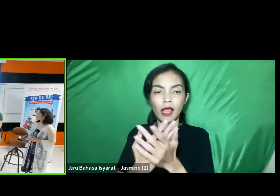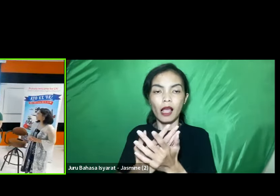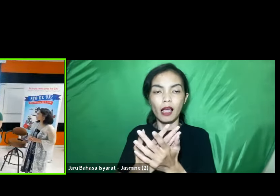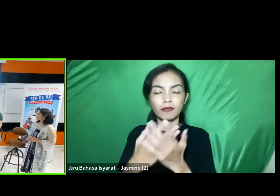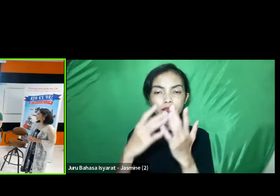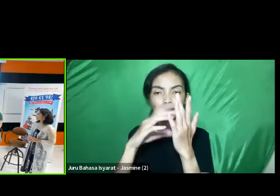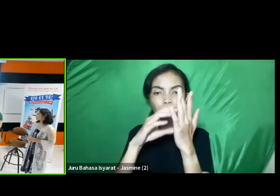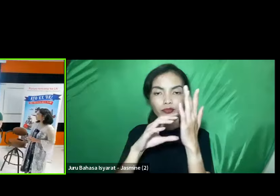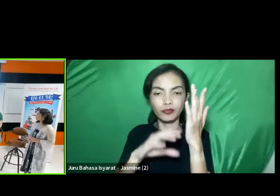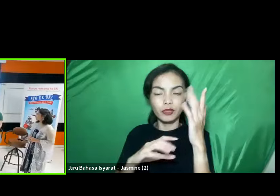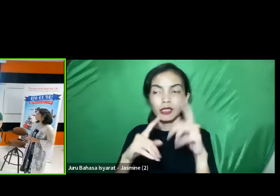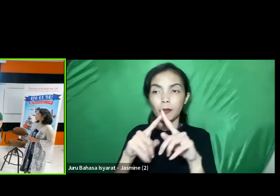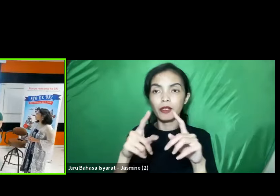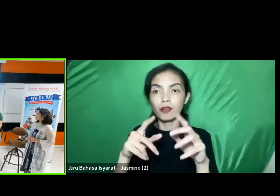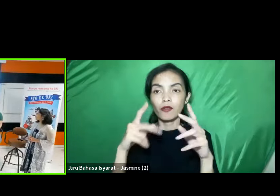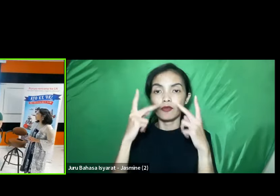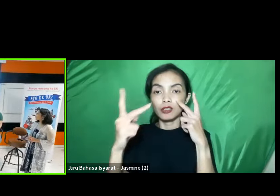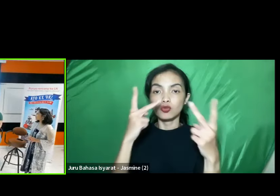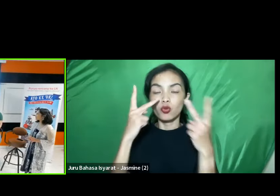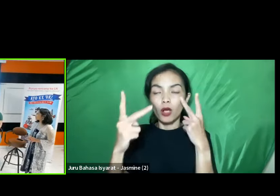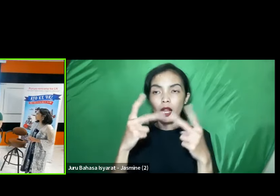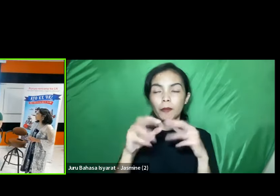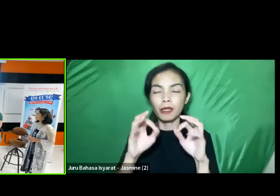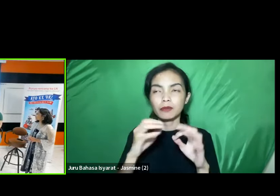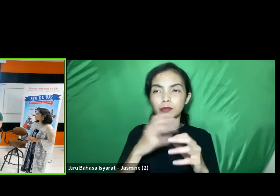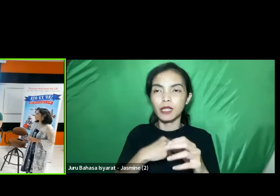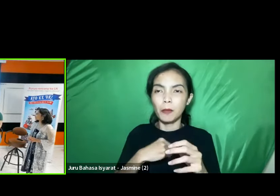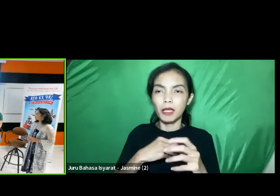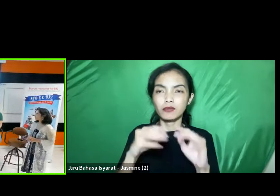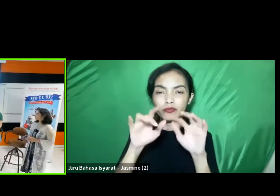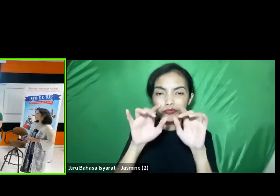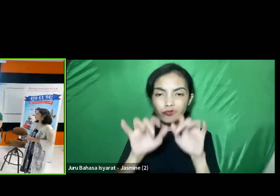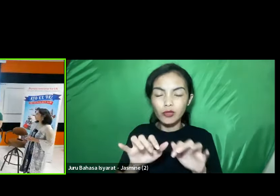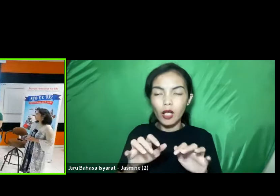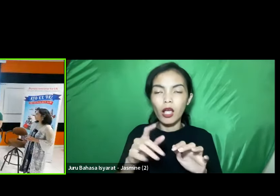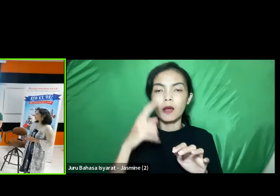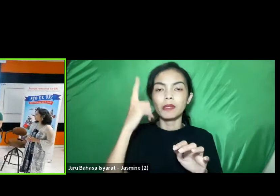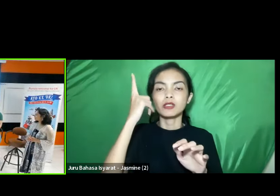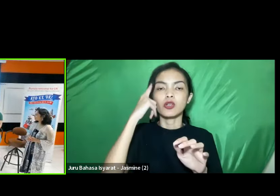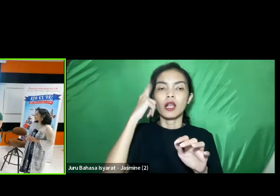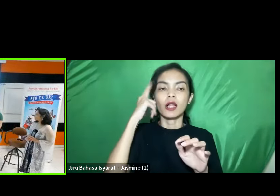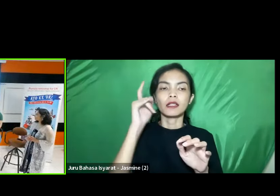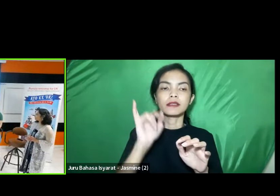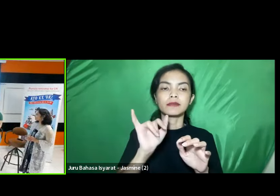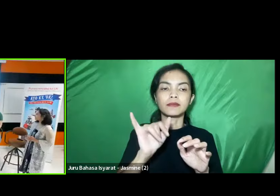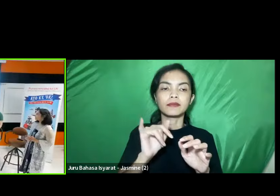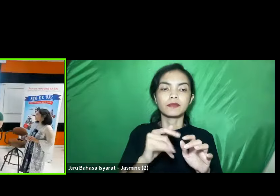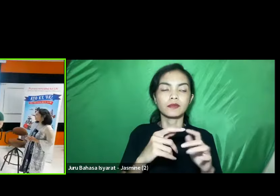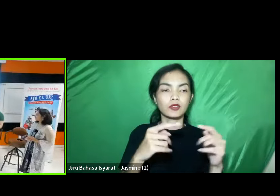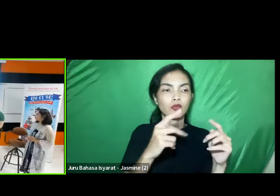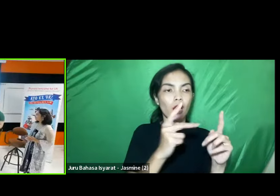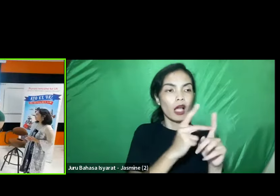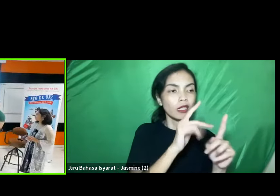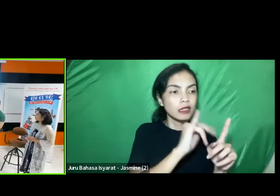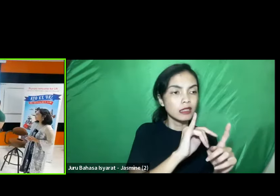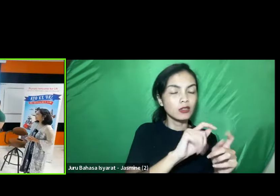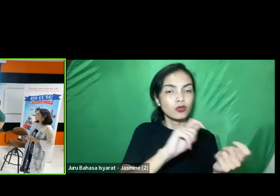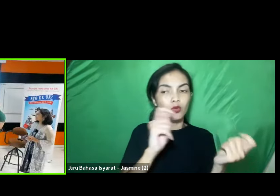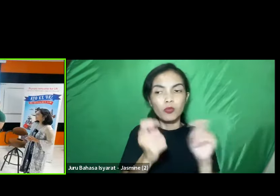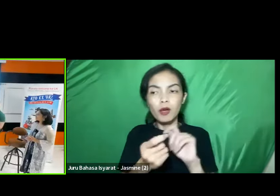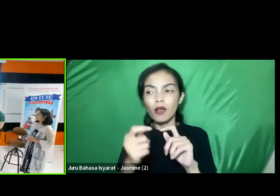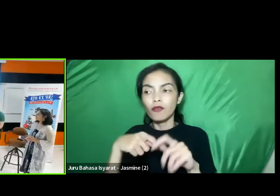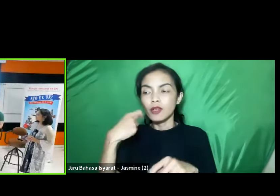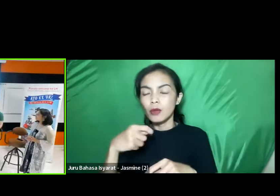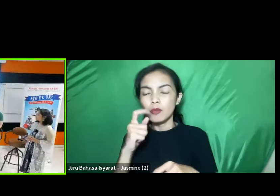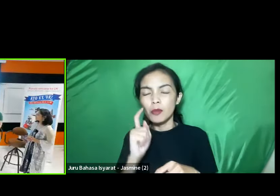nah ketika itu disusun argumennya jadi masuk akal perubahan itu dari hubungan internasional ke film